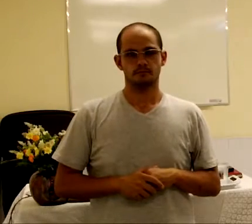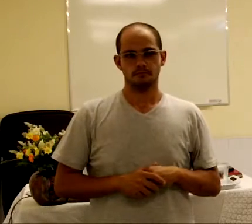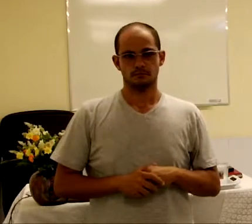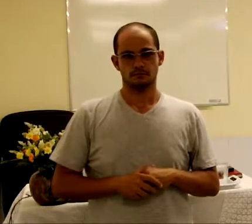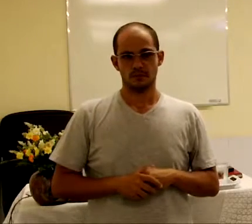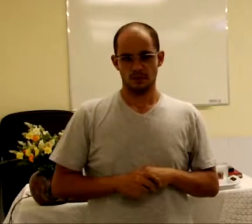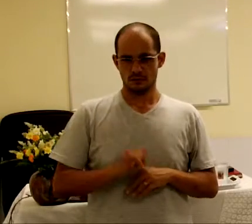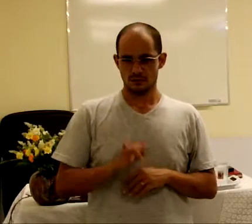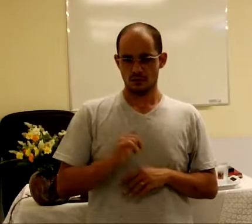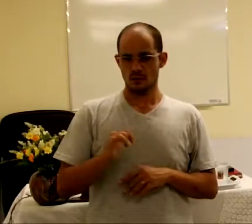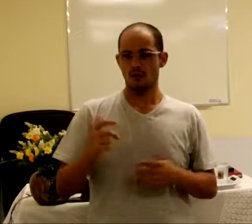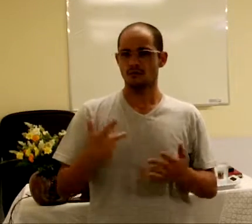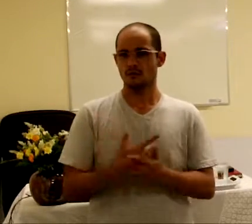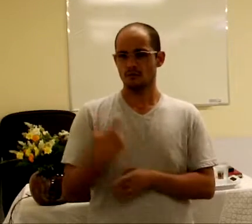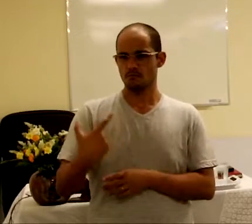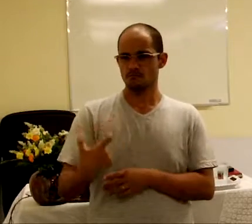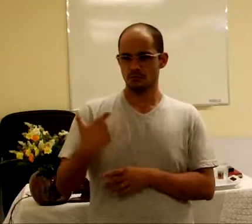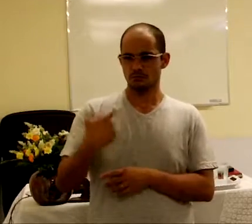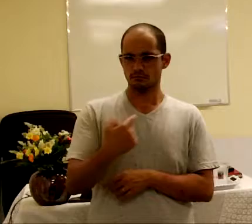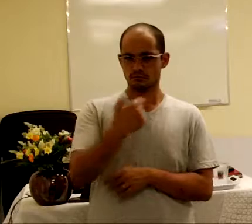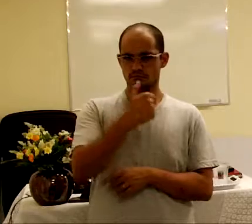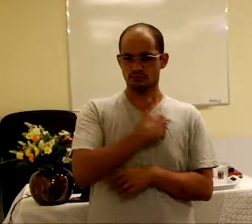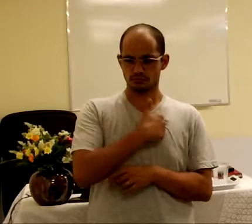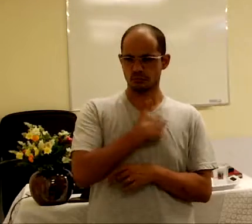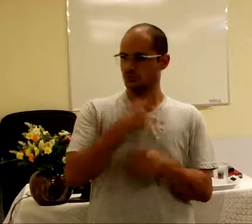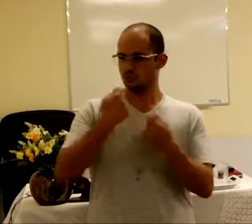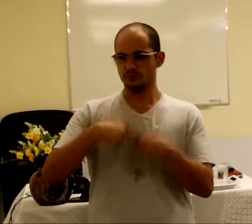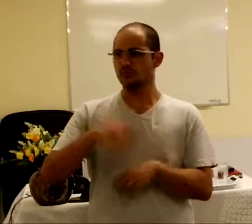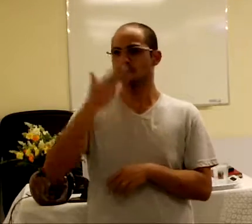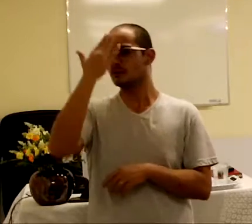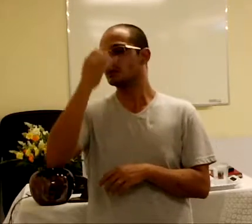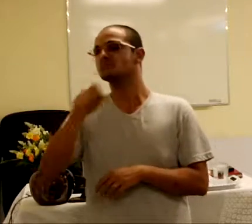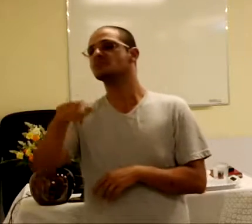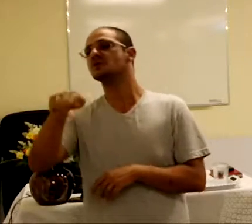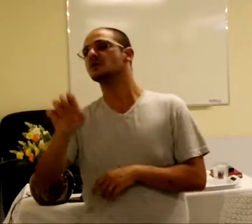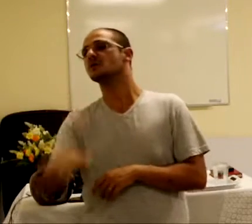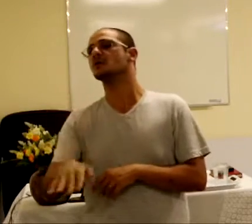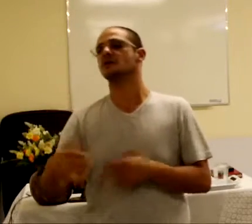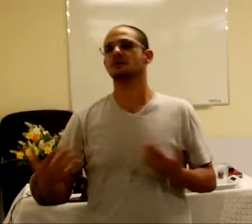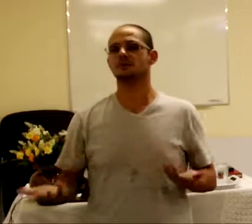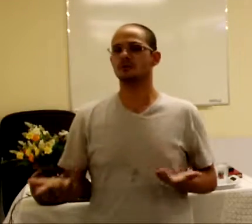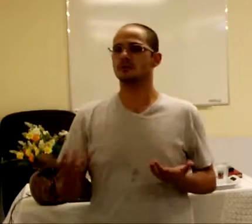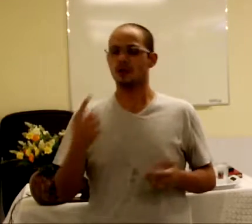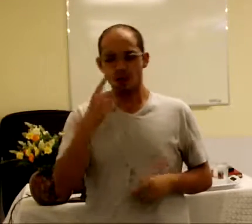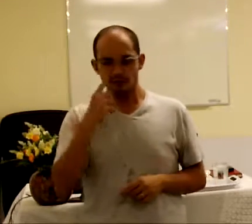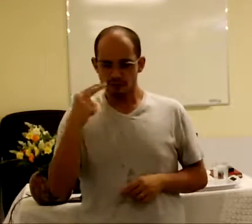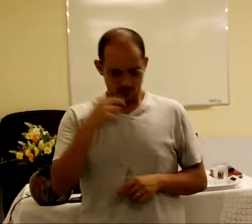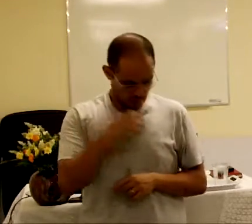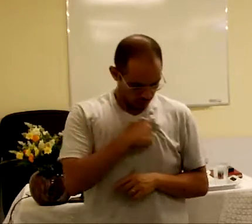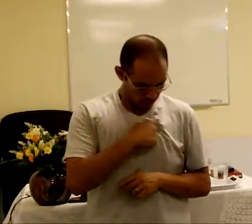é alvejado, eu não preciso saber que tem um atirador. Pela bala que ele foi atingido, eu sei que alguém